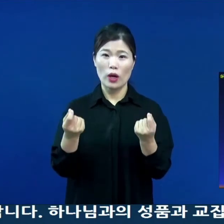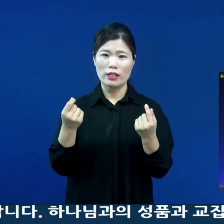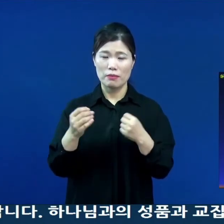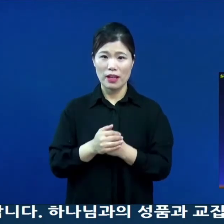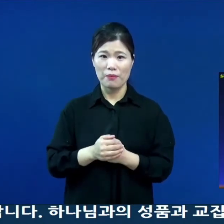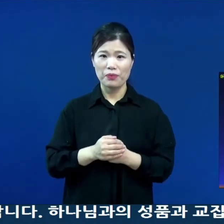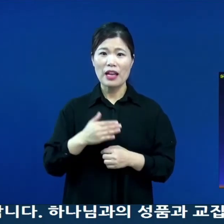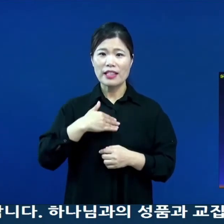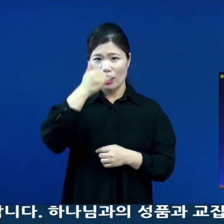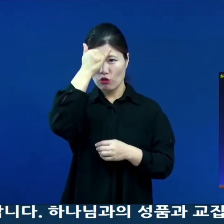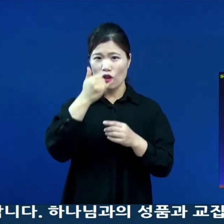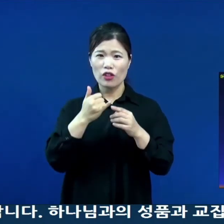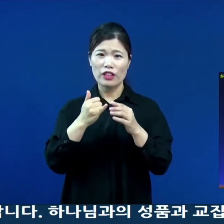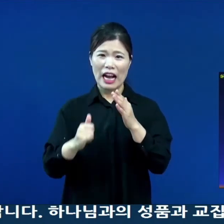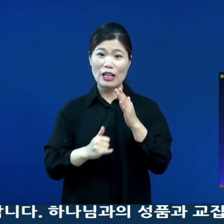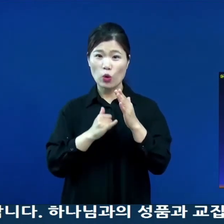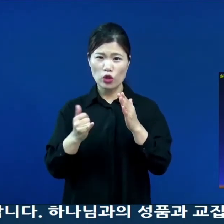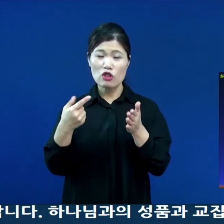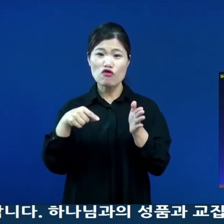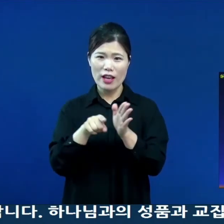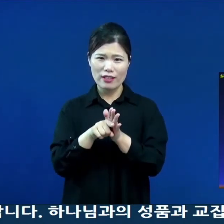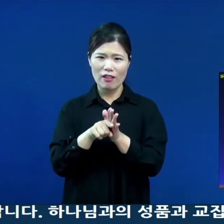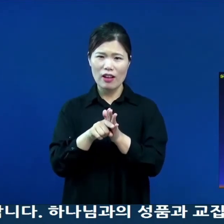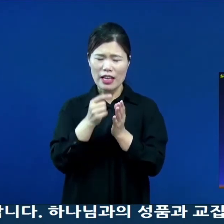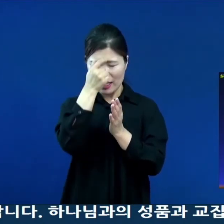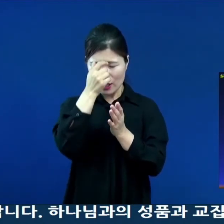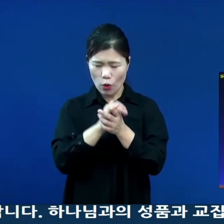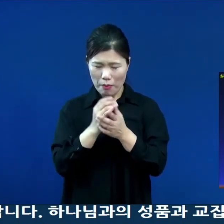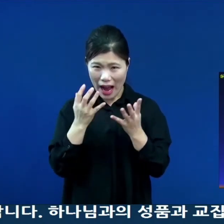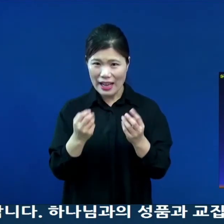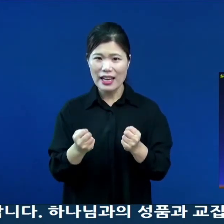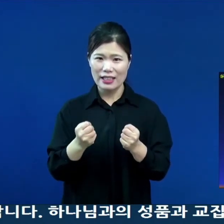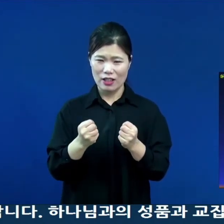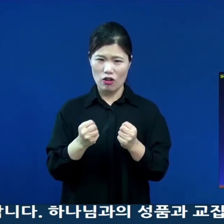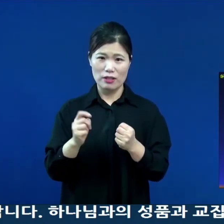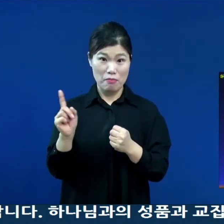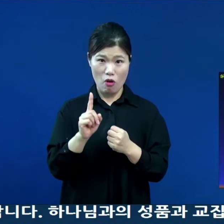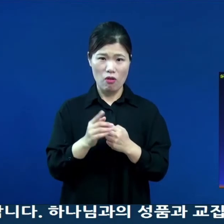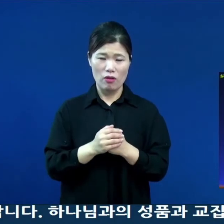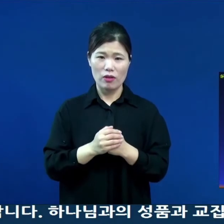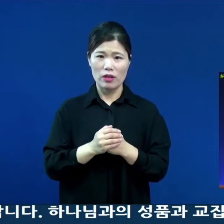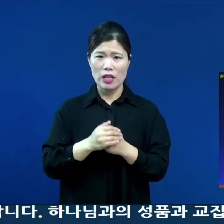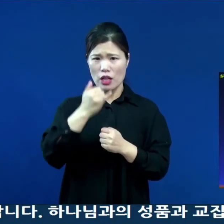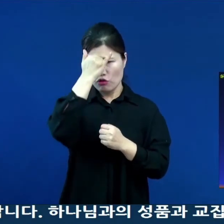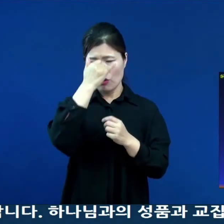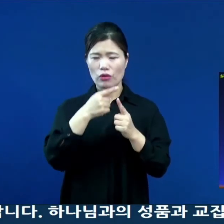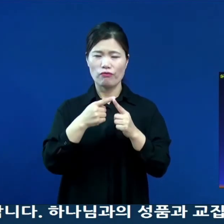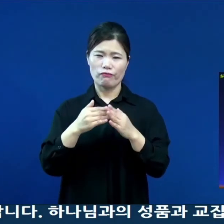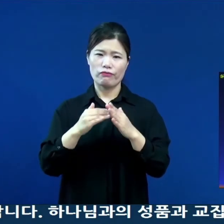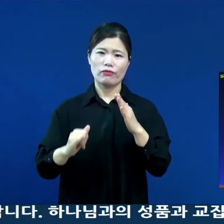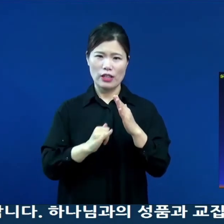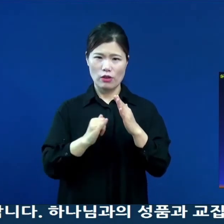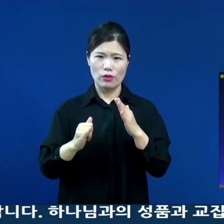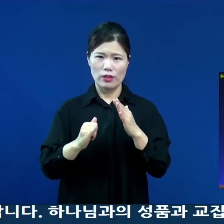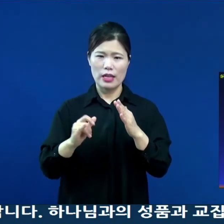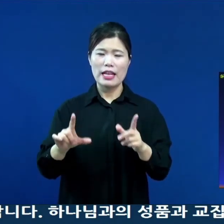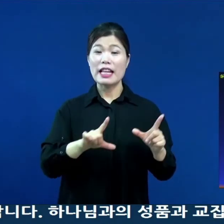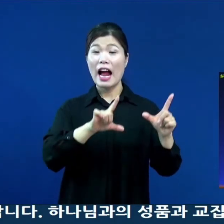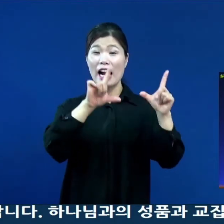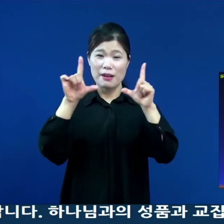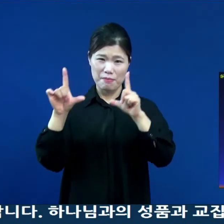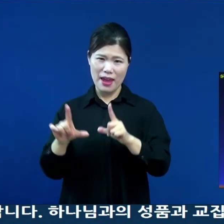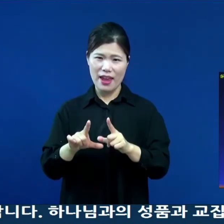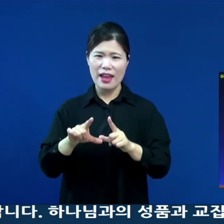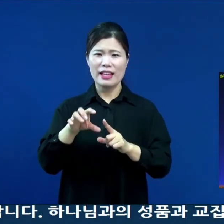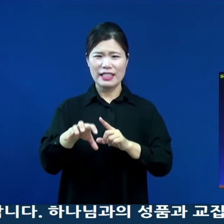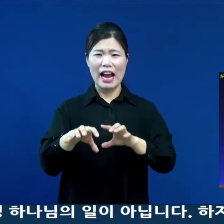하는 기도가 우리 충현의 가족들이 삶의 자리에서, 일의 현장에서 예수님과 꼭